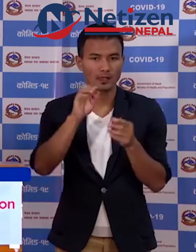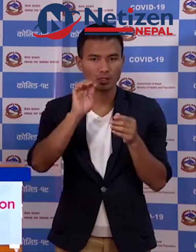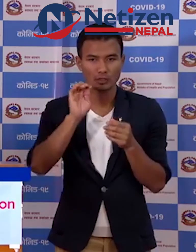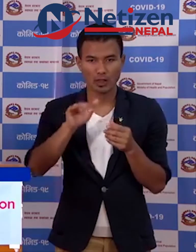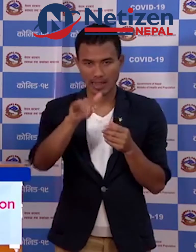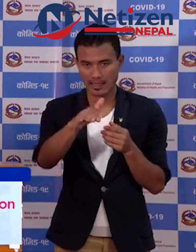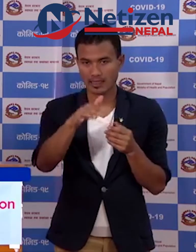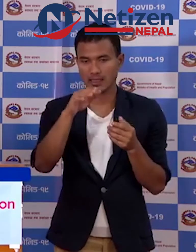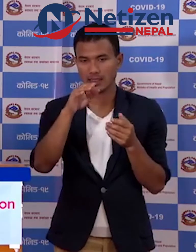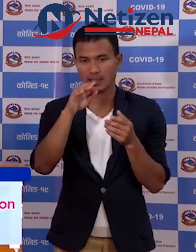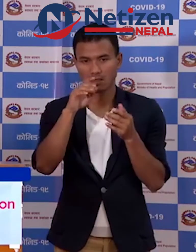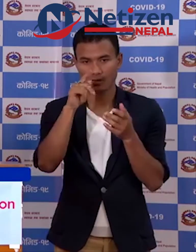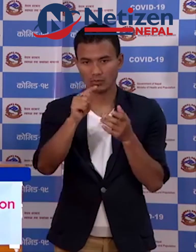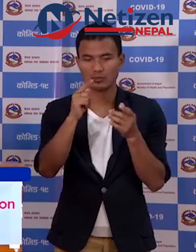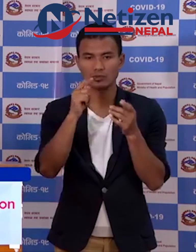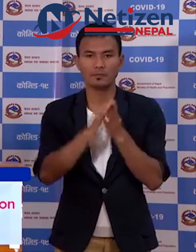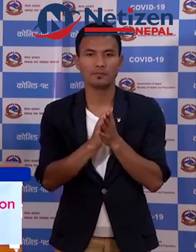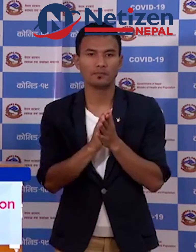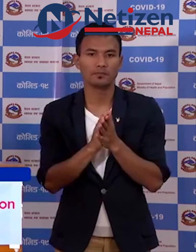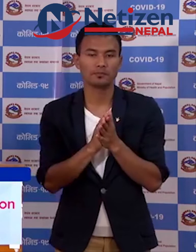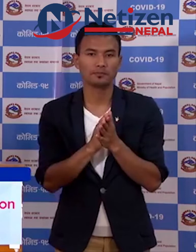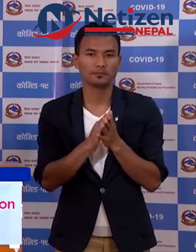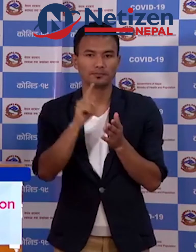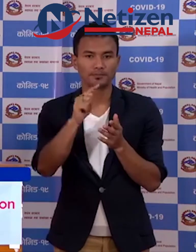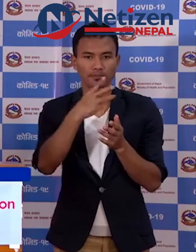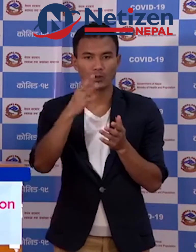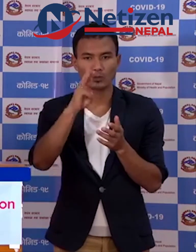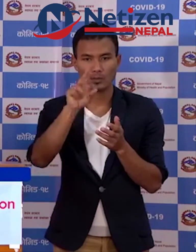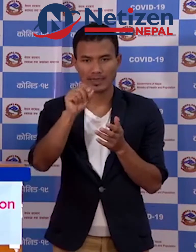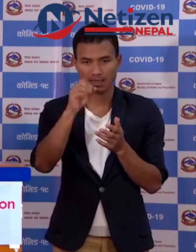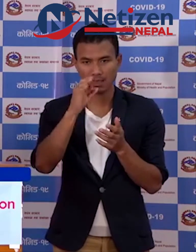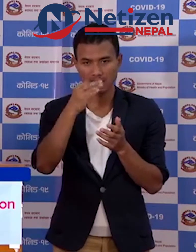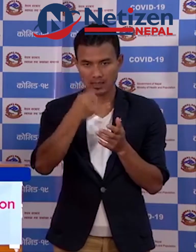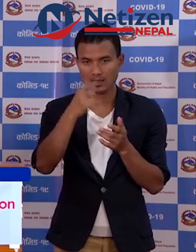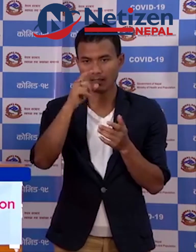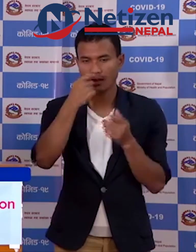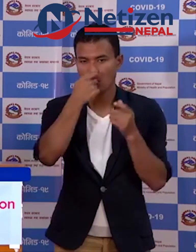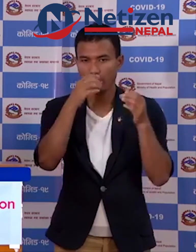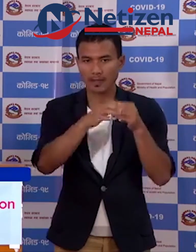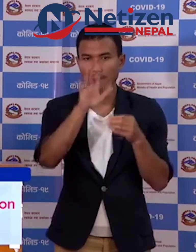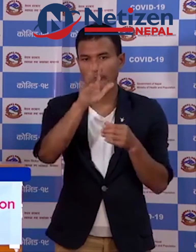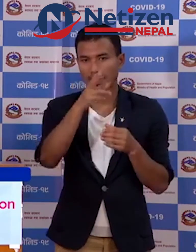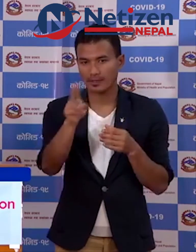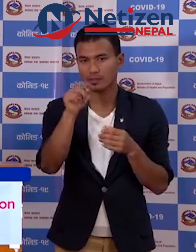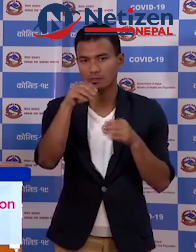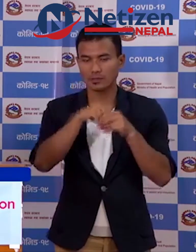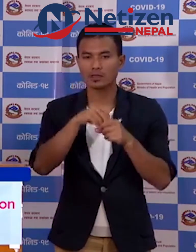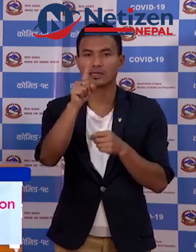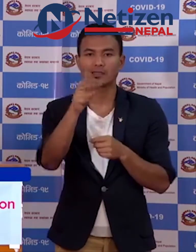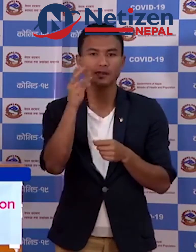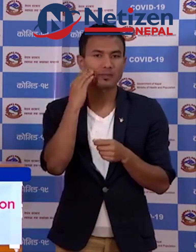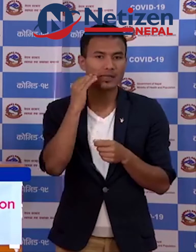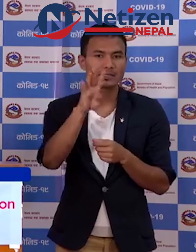सल्यान बनगाड कुविन्डे नगरपालिका कुमाक गाउँपालिकाको 5 जना, त्यसमध्ये 1 जना महिला